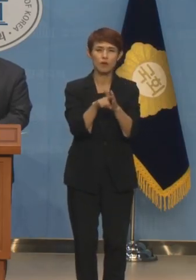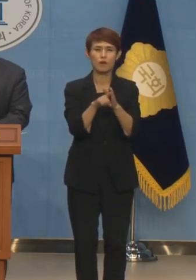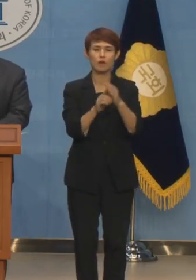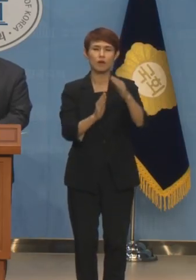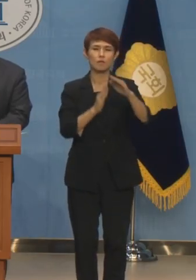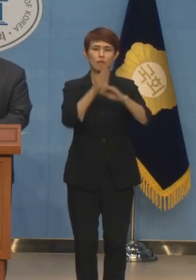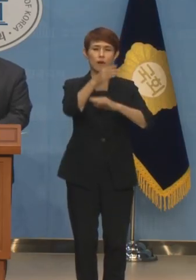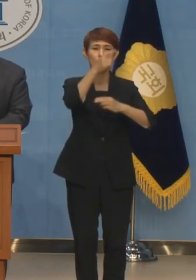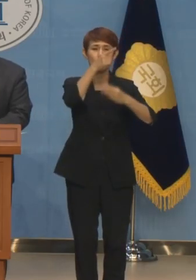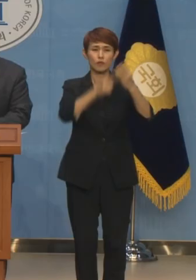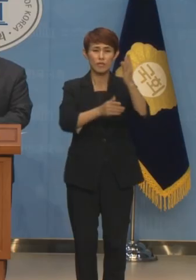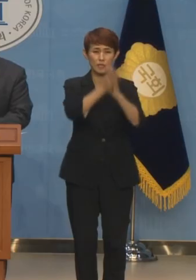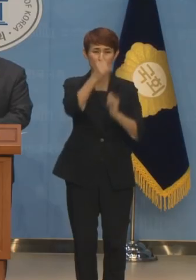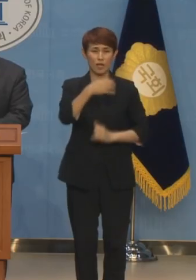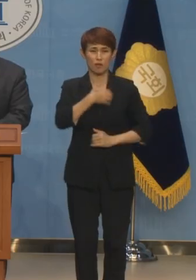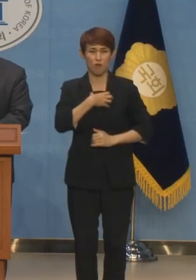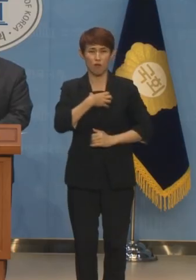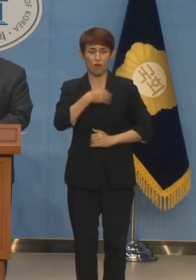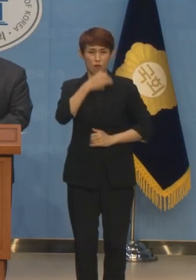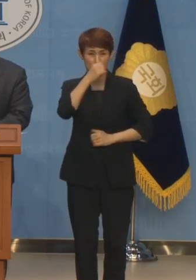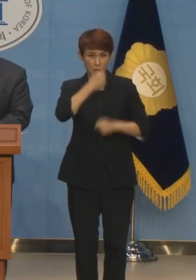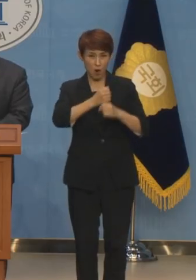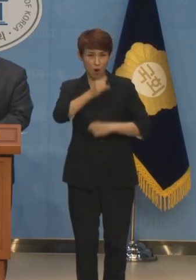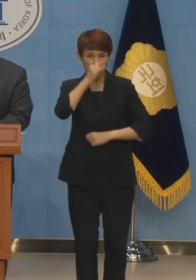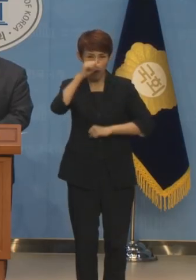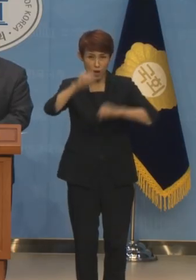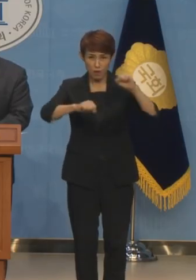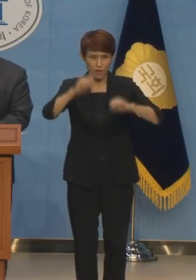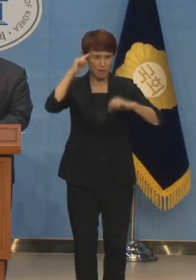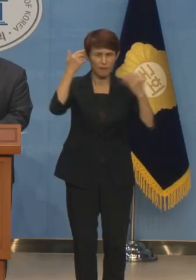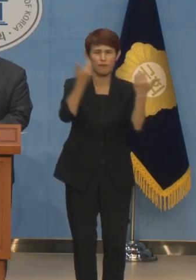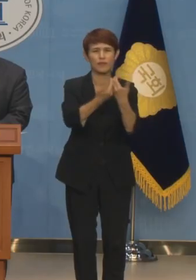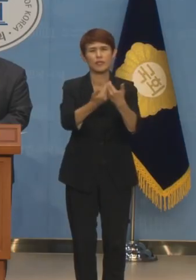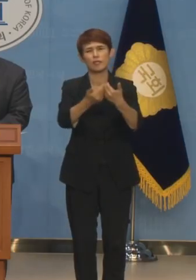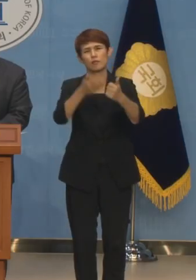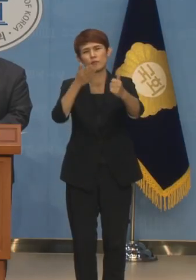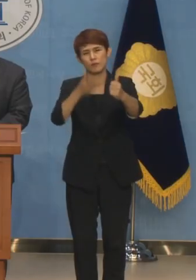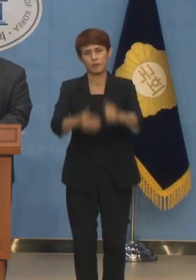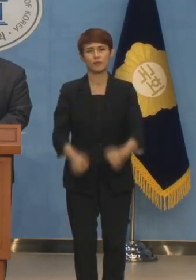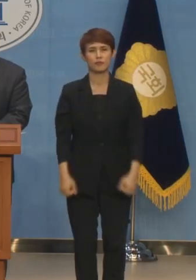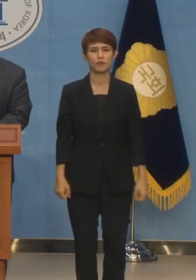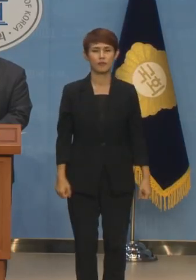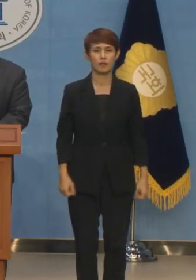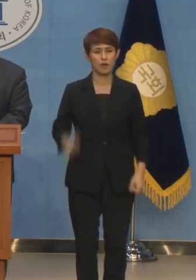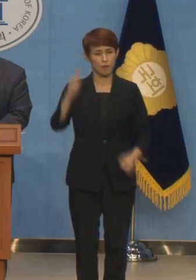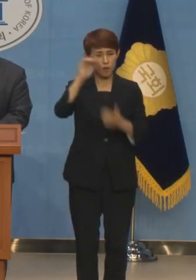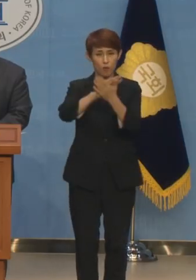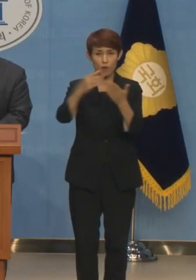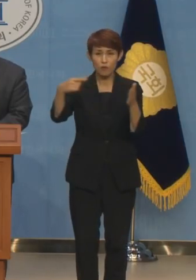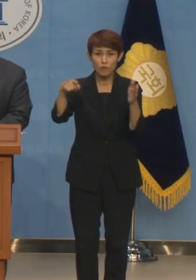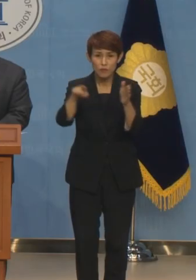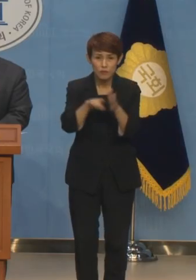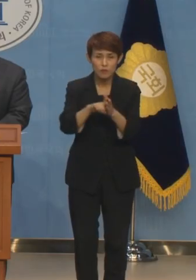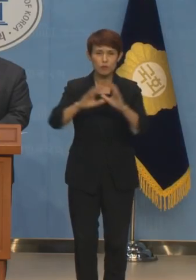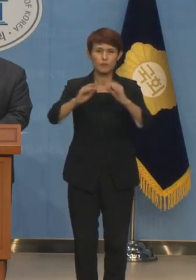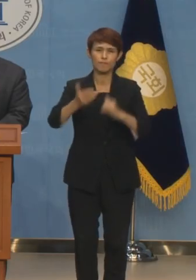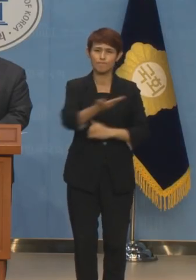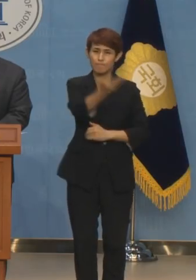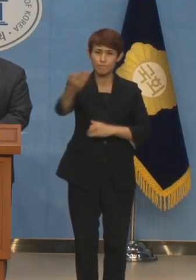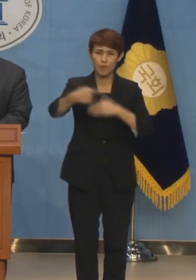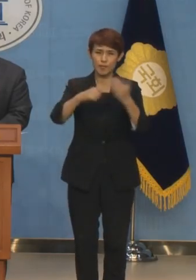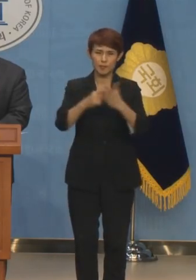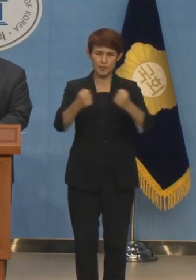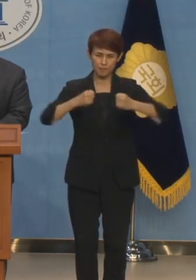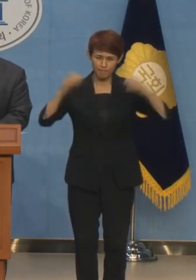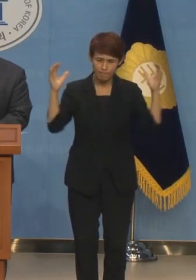시민의 안전을 위협하는 모든 행위에 단호하게 반대해 주시기를 바랍니다. 평화를 위한 온 국민의 뜻과